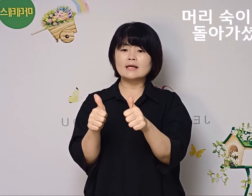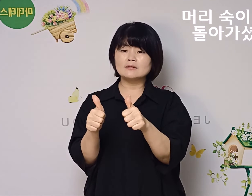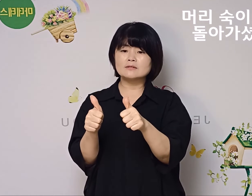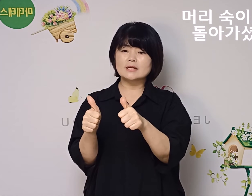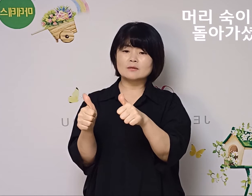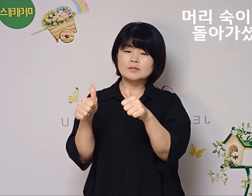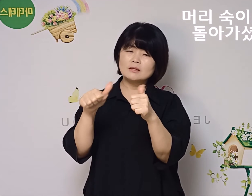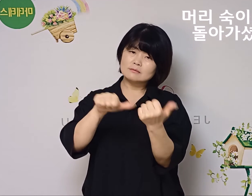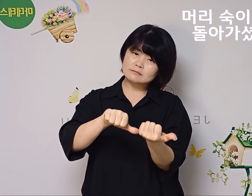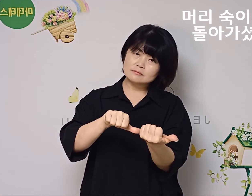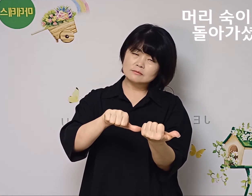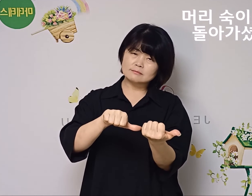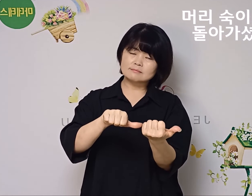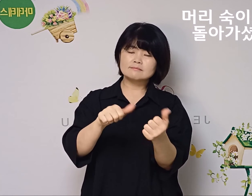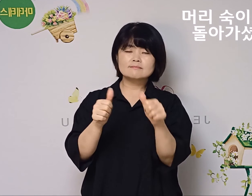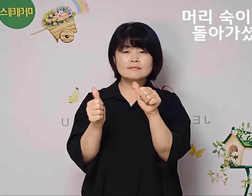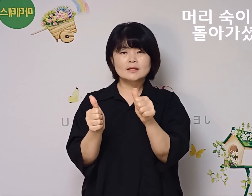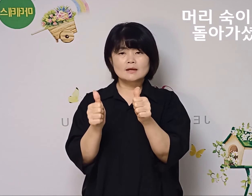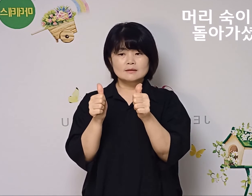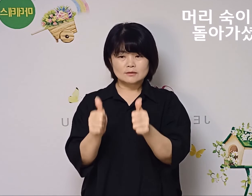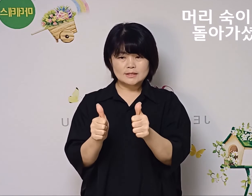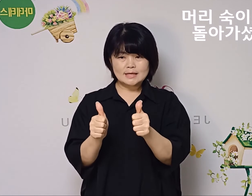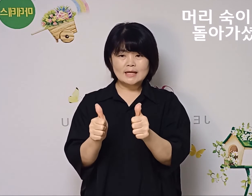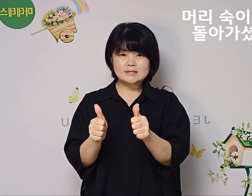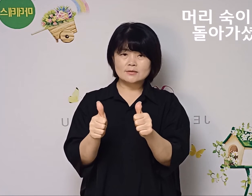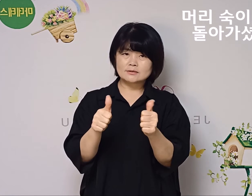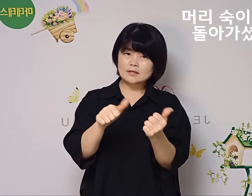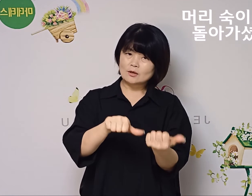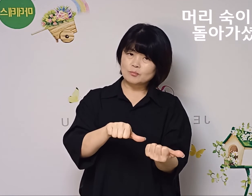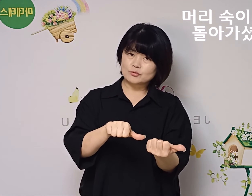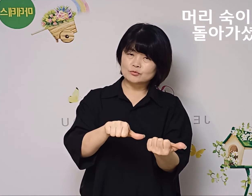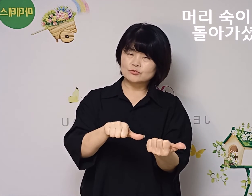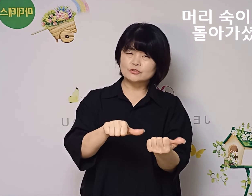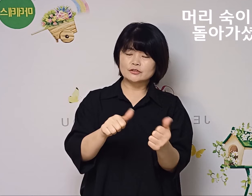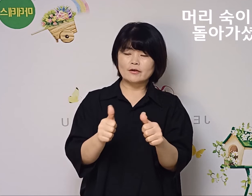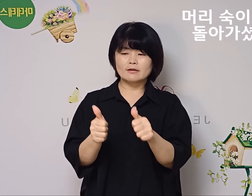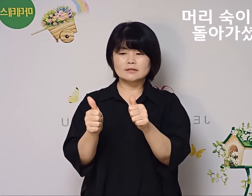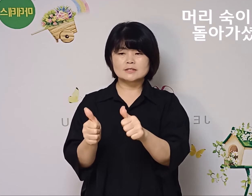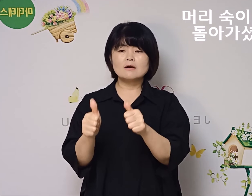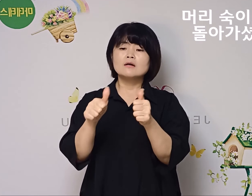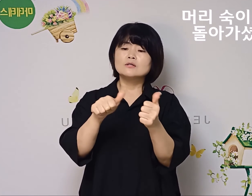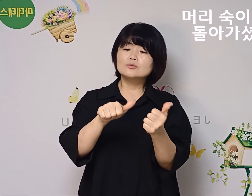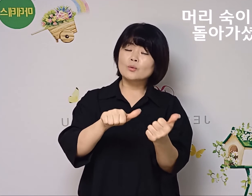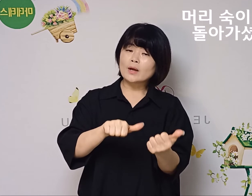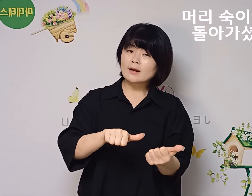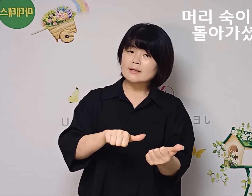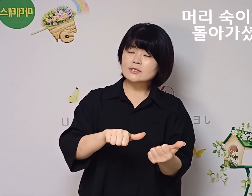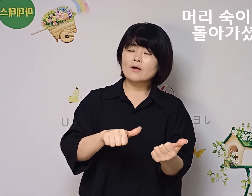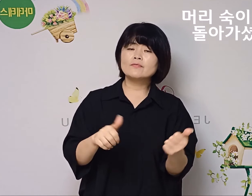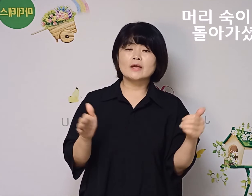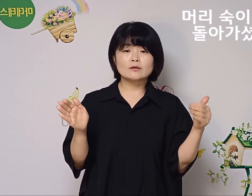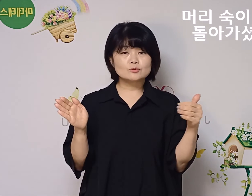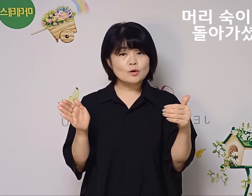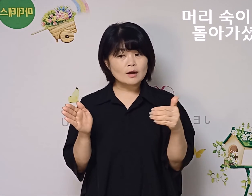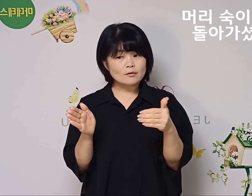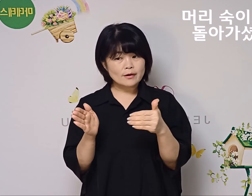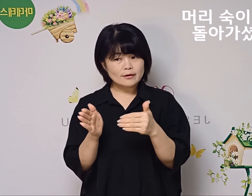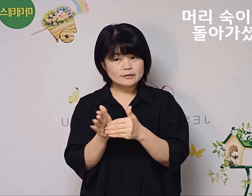살아있던 사람이 이렇게 살아있었는데 옆으로 누우는 거예요. 그래서 돌아가셨네. 이것도 과거예요.